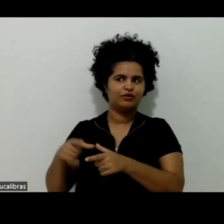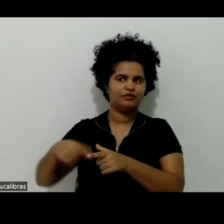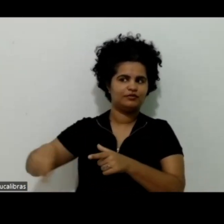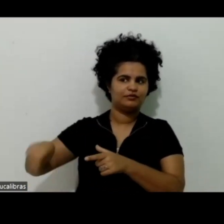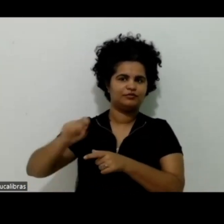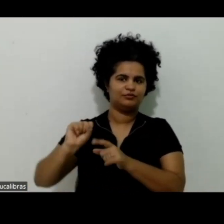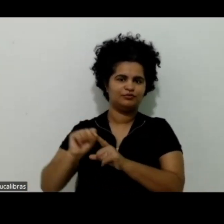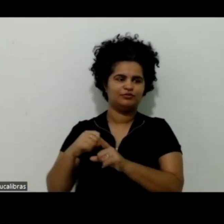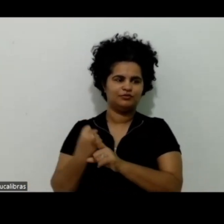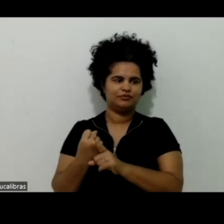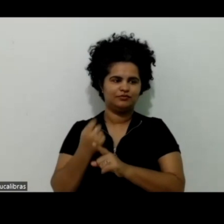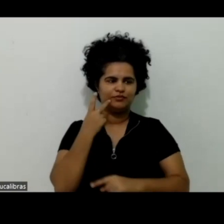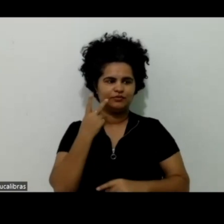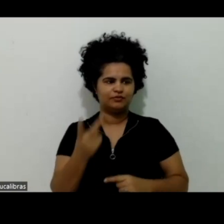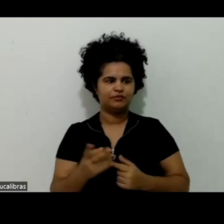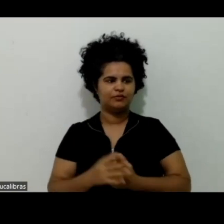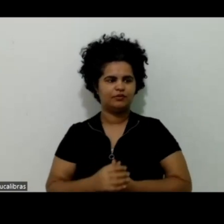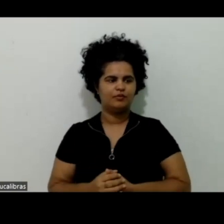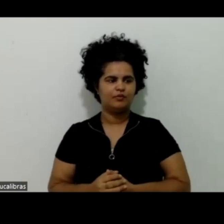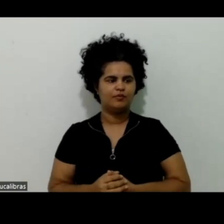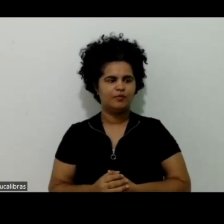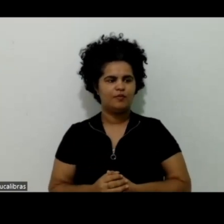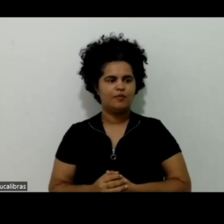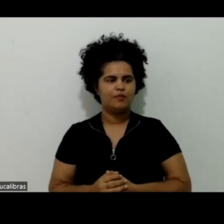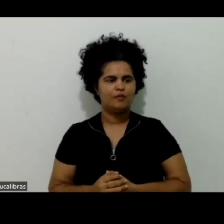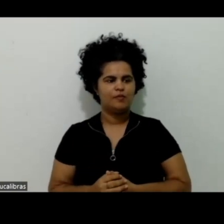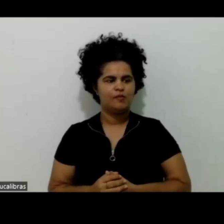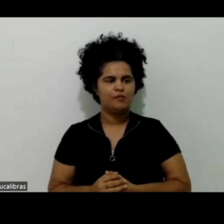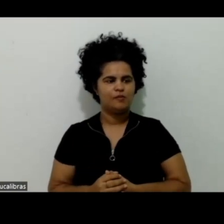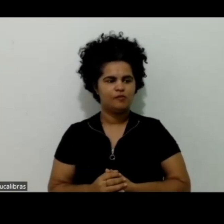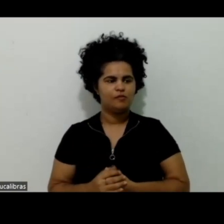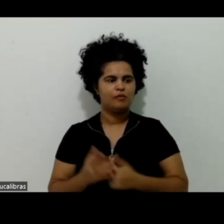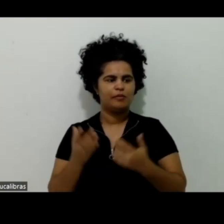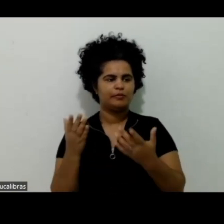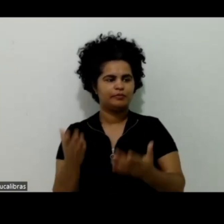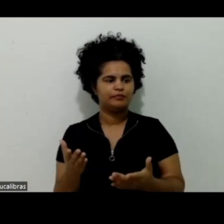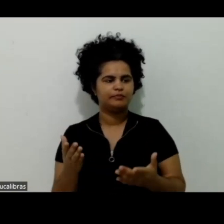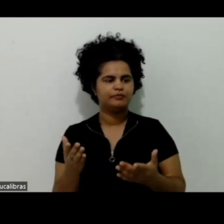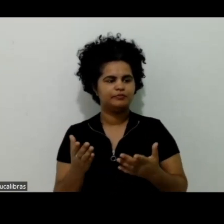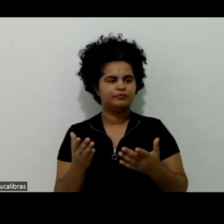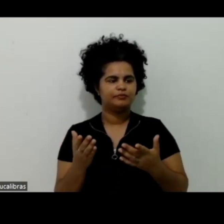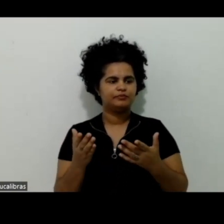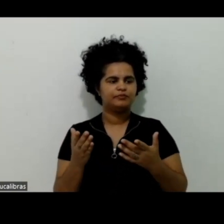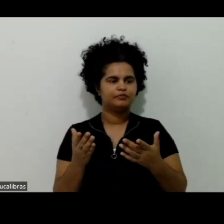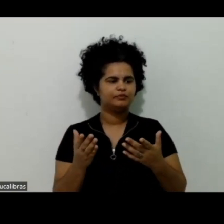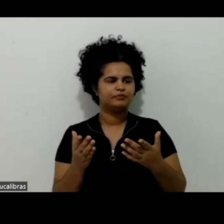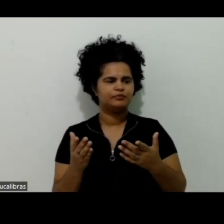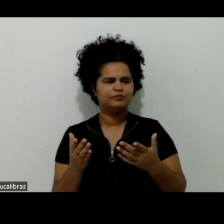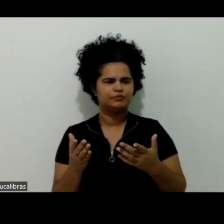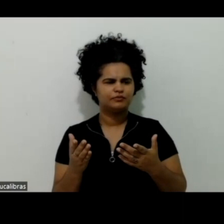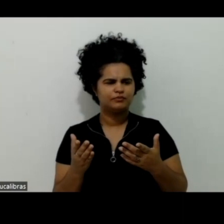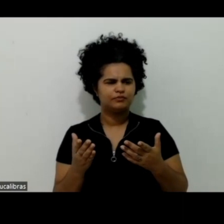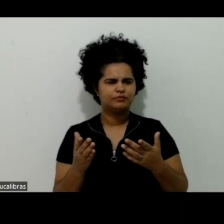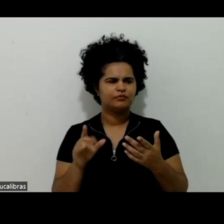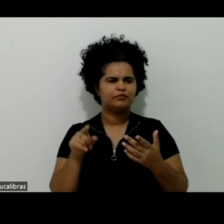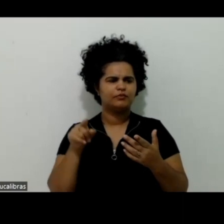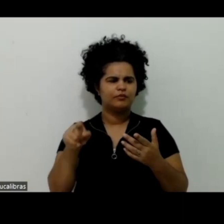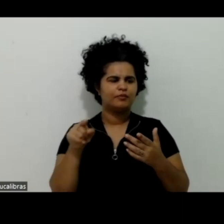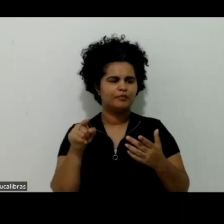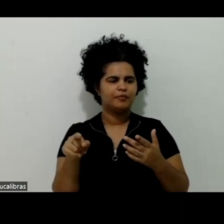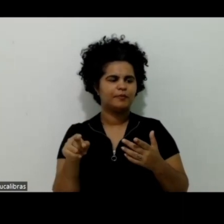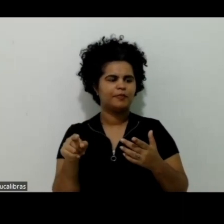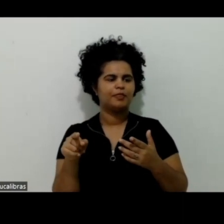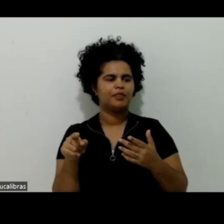cujas opressões, né, e essas opressões, né, com populações negras, indígenas, quilombolas, mulheres, ribeirinhas,